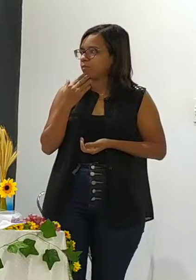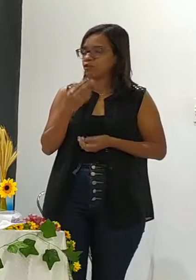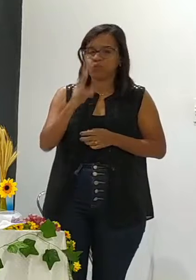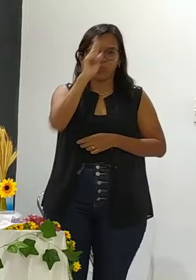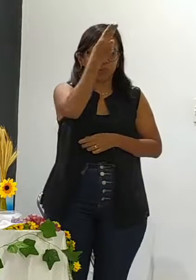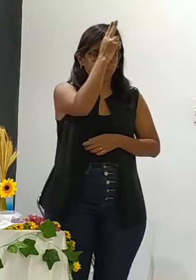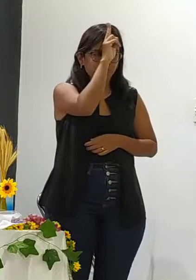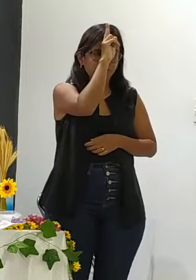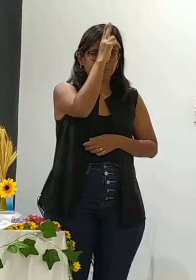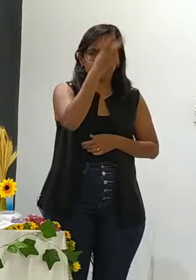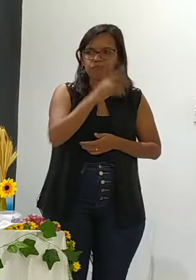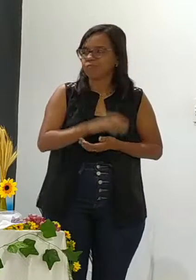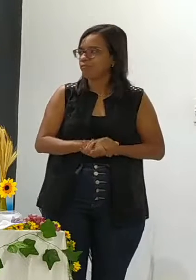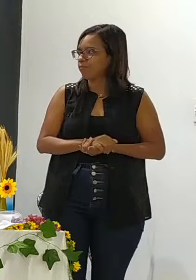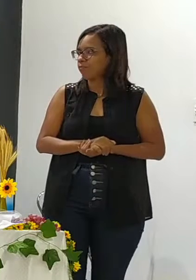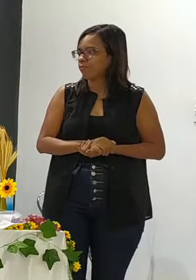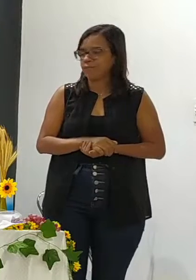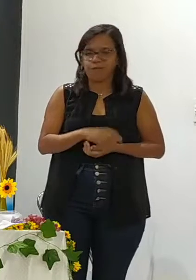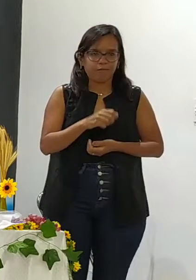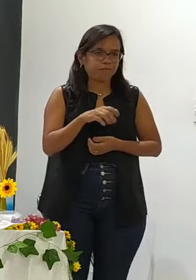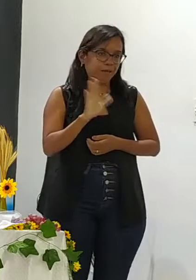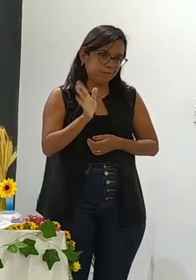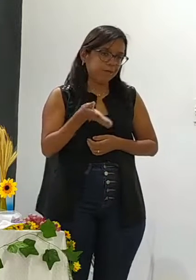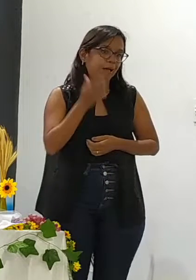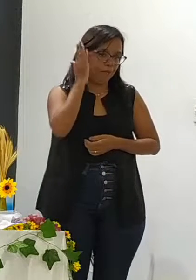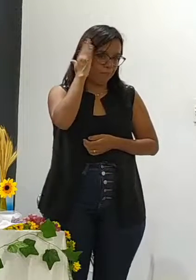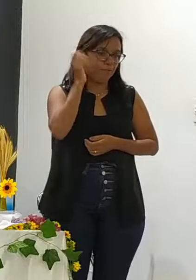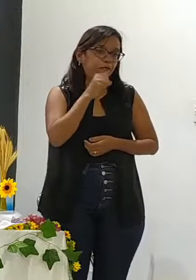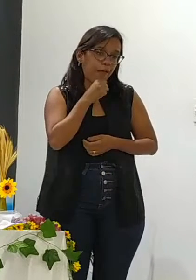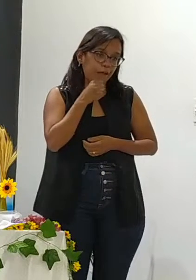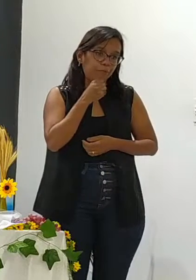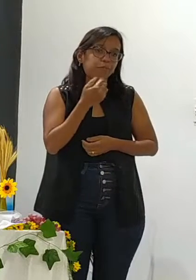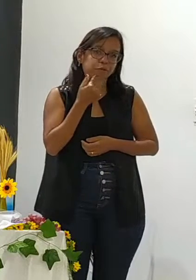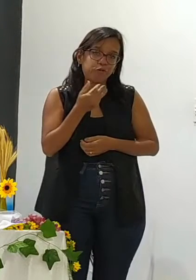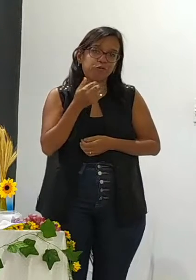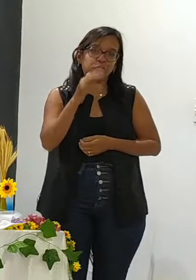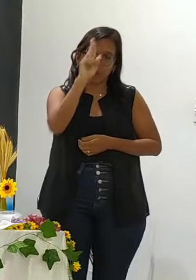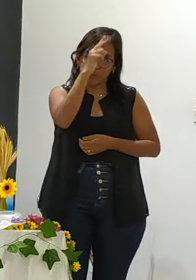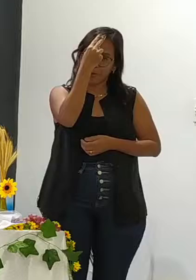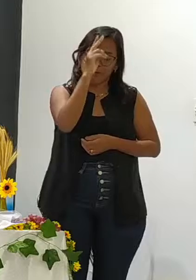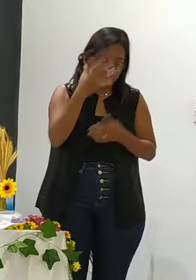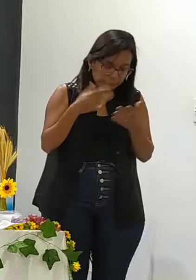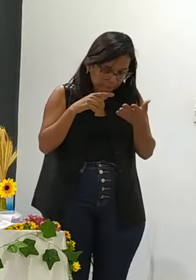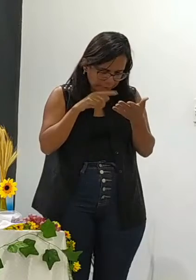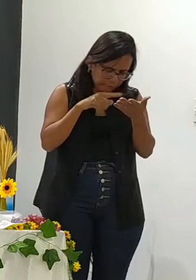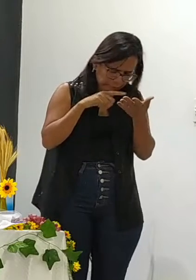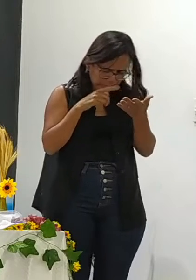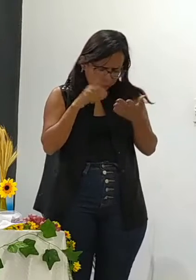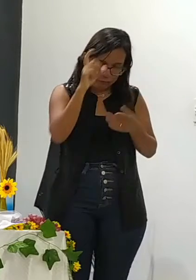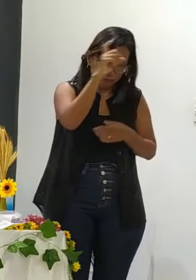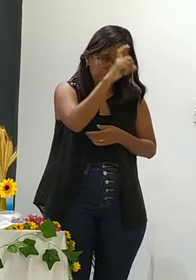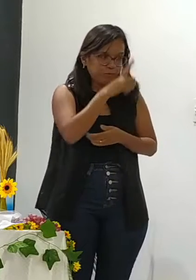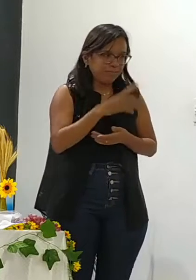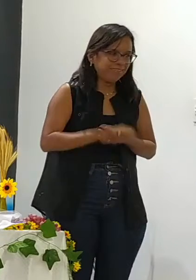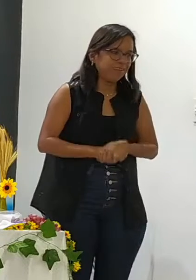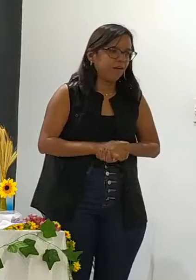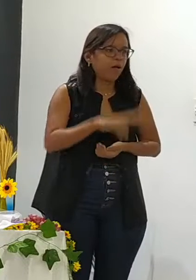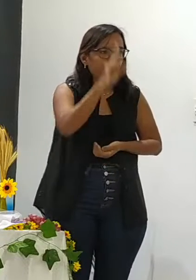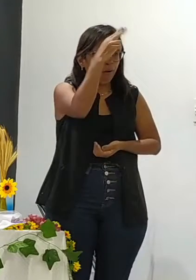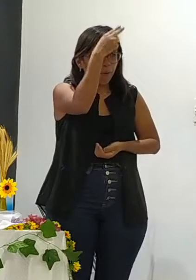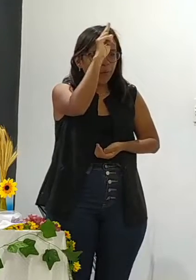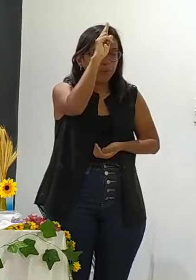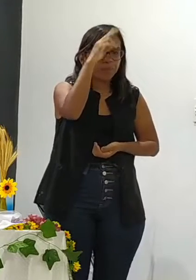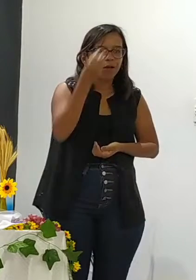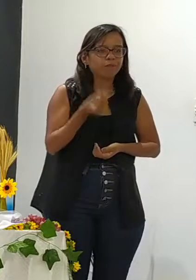grupo. Pega para tudo desenrolado, né, pastor? Aí o Uber vai